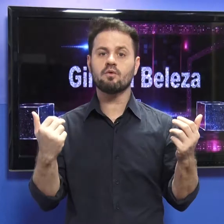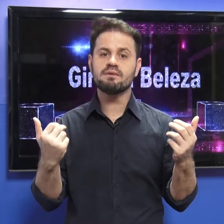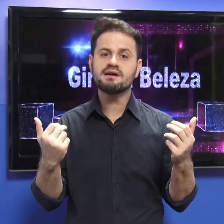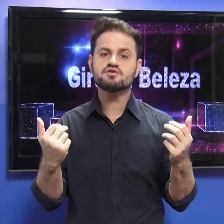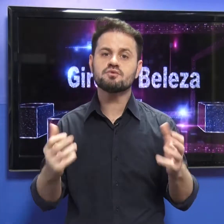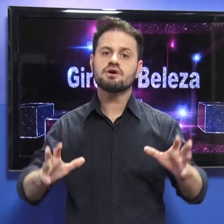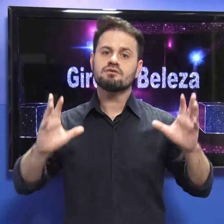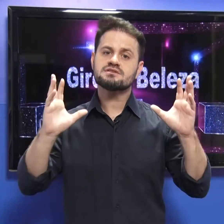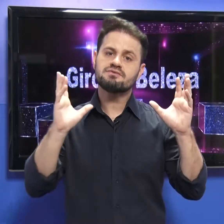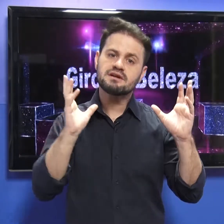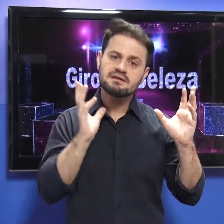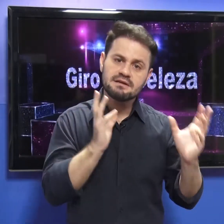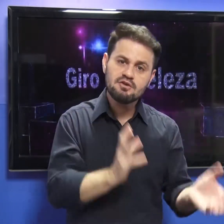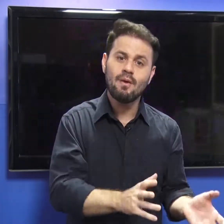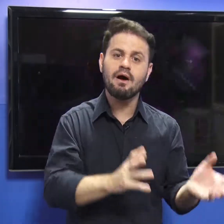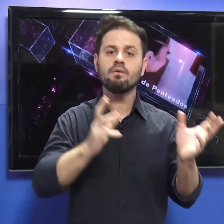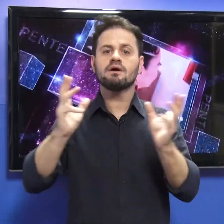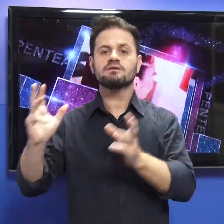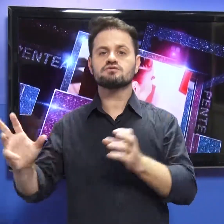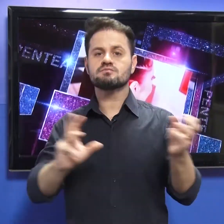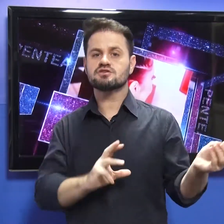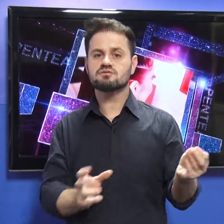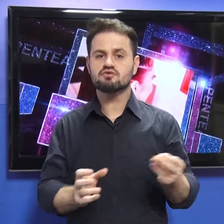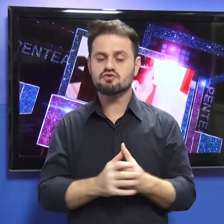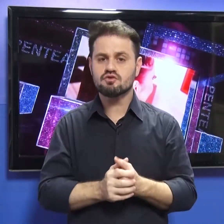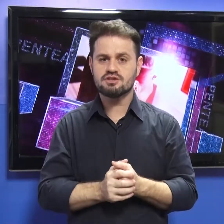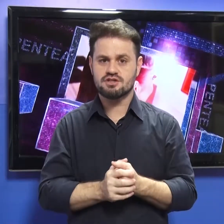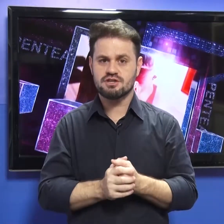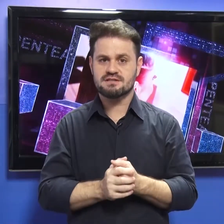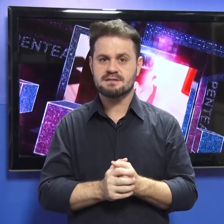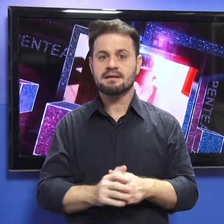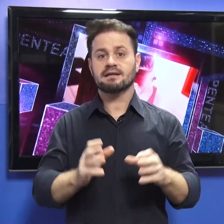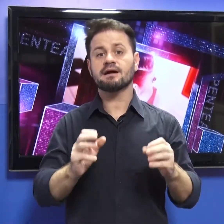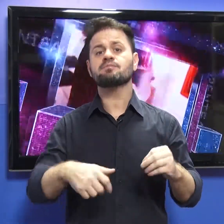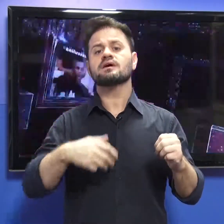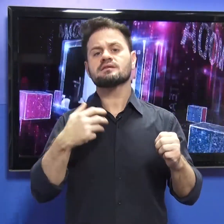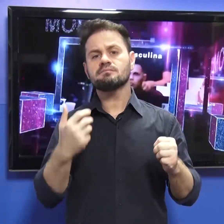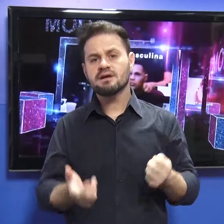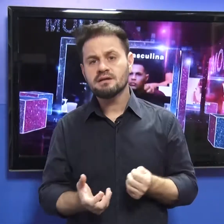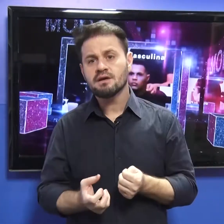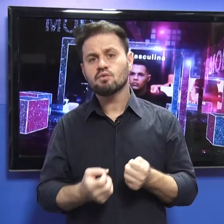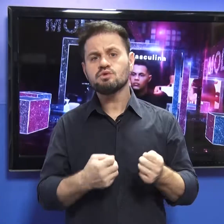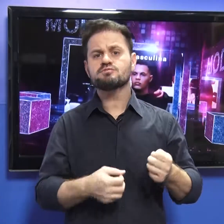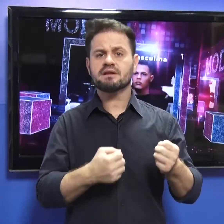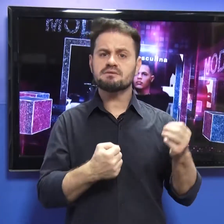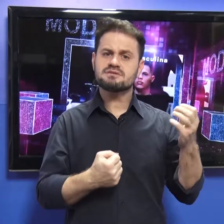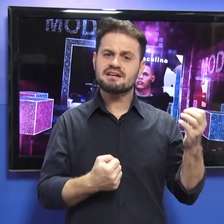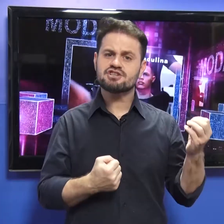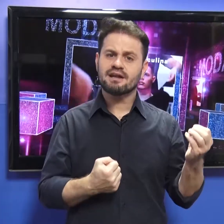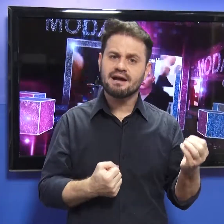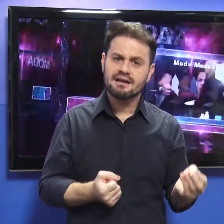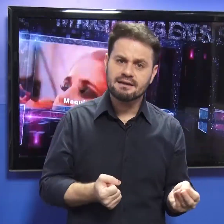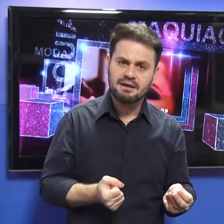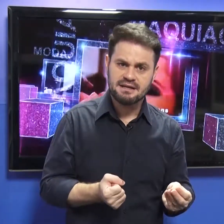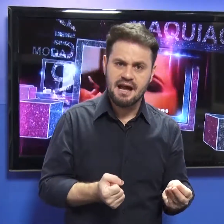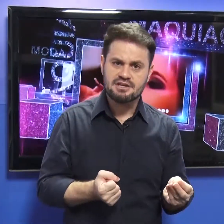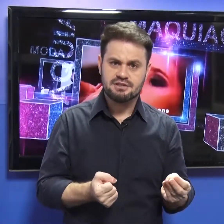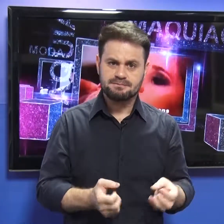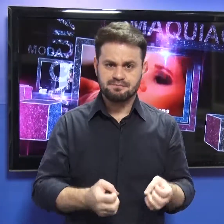mesmo você fica igual nos mesmos nos dois dias a tam também cuide para não exagerar na maquiagem